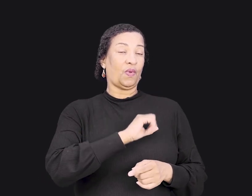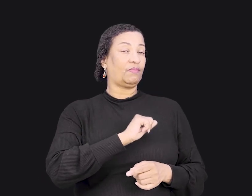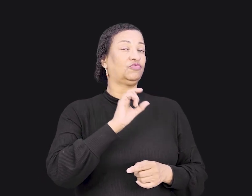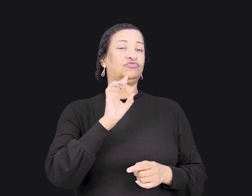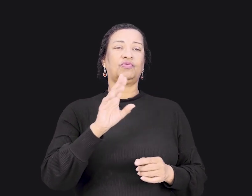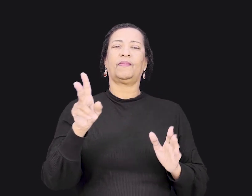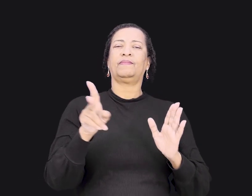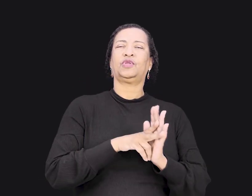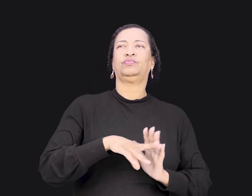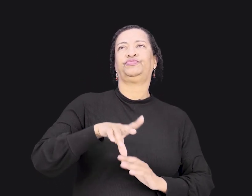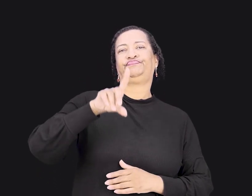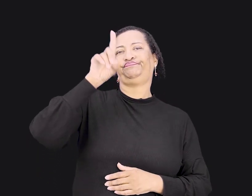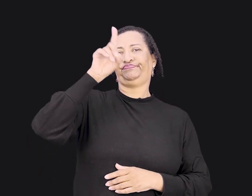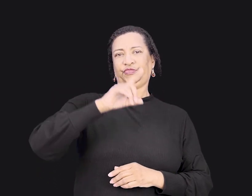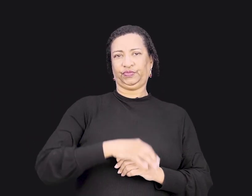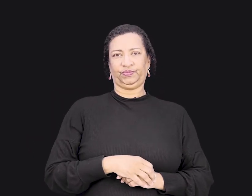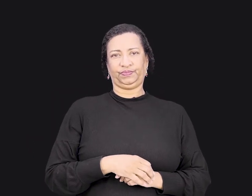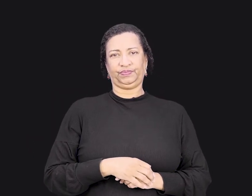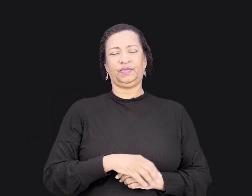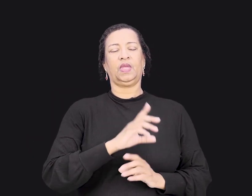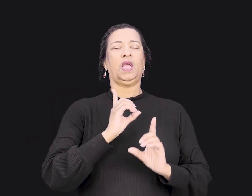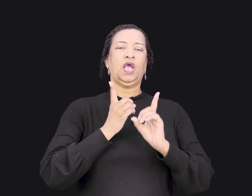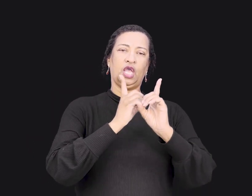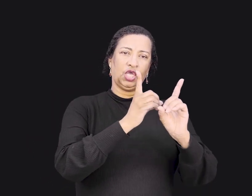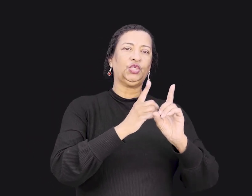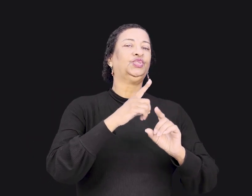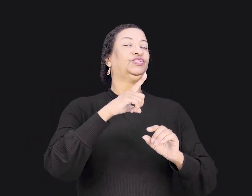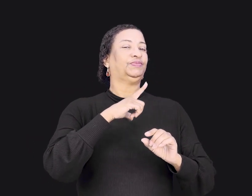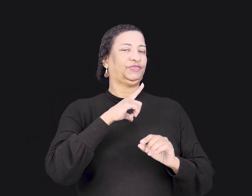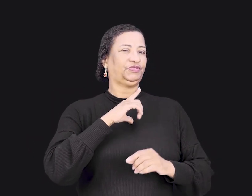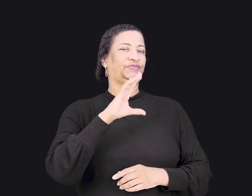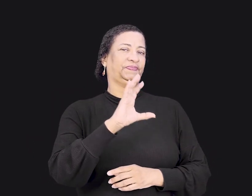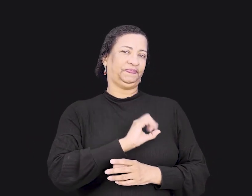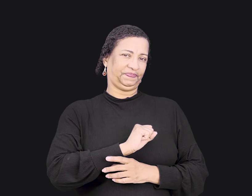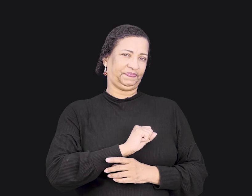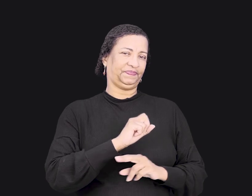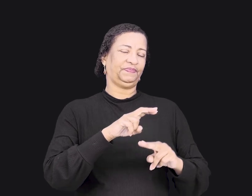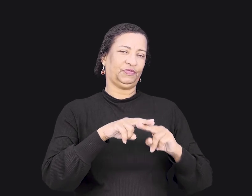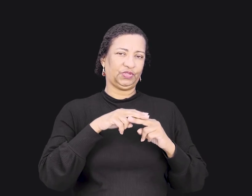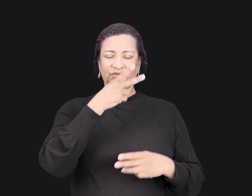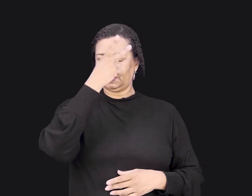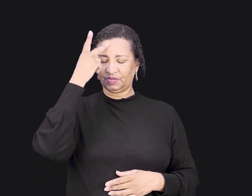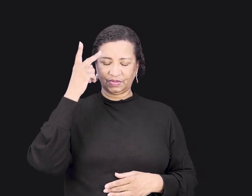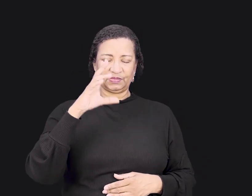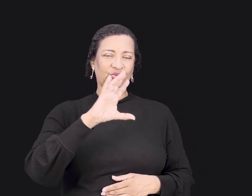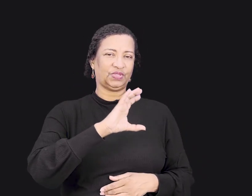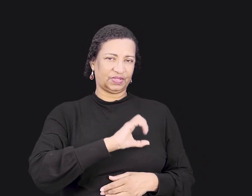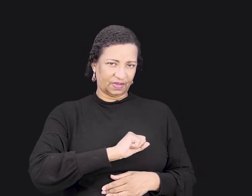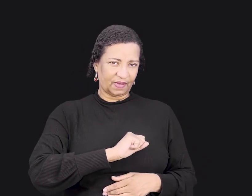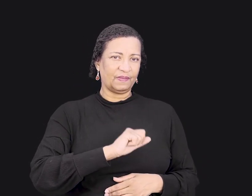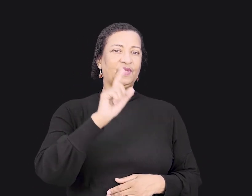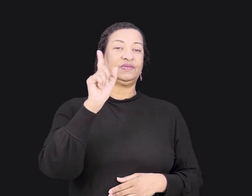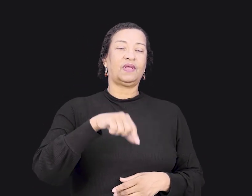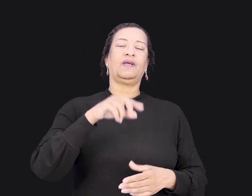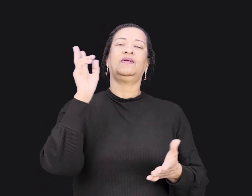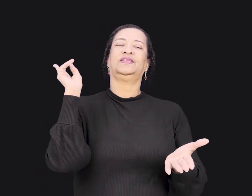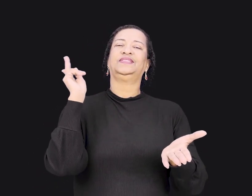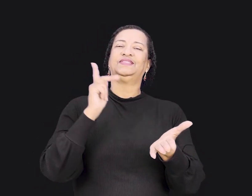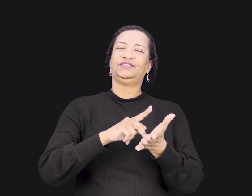Deus. E os discípulos tinham esse amor. Por isso, aqueles que amam com esse amor são realmente nascidos